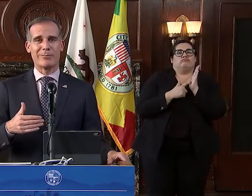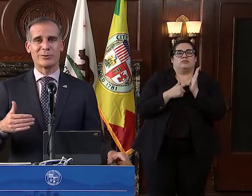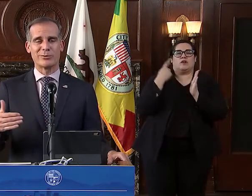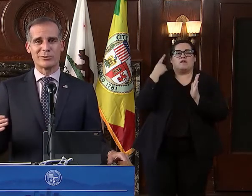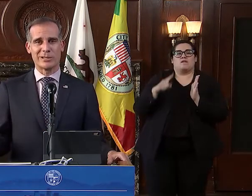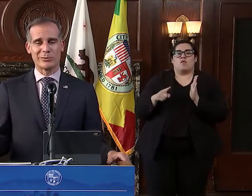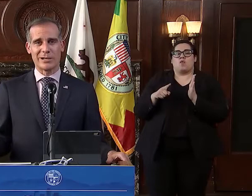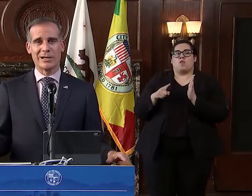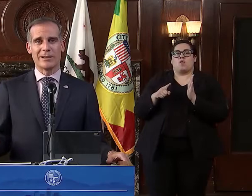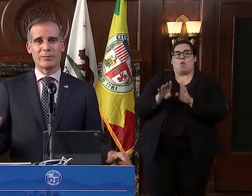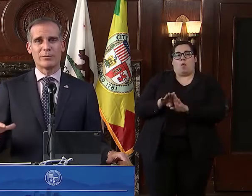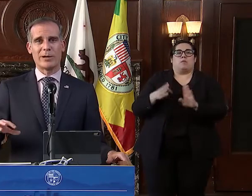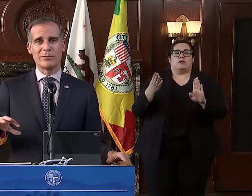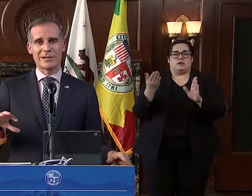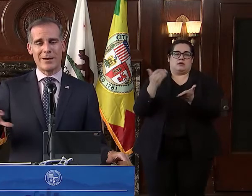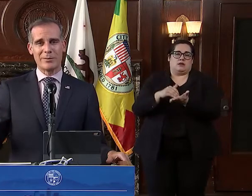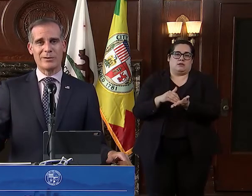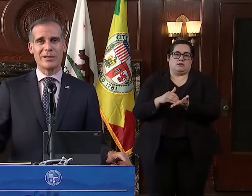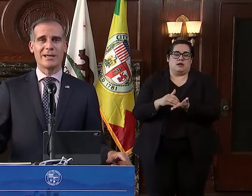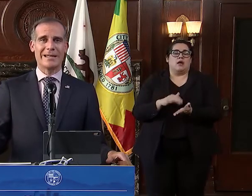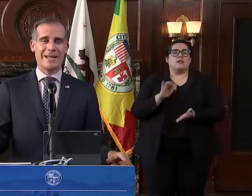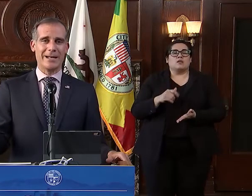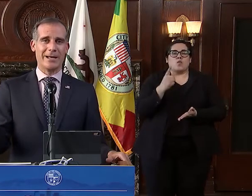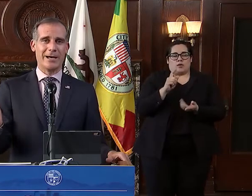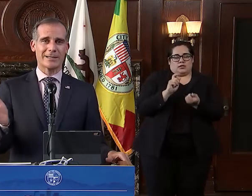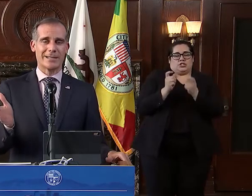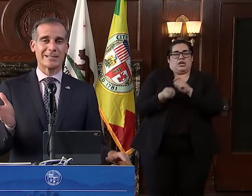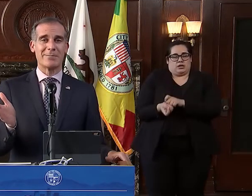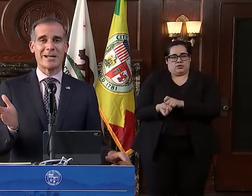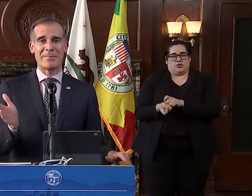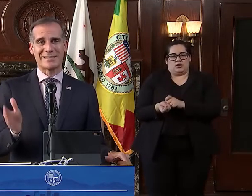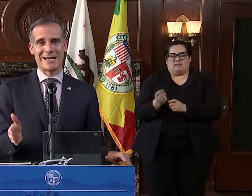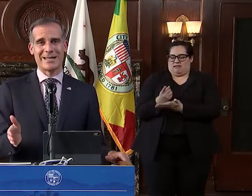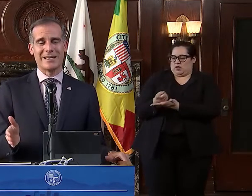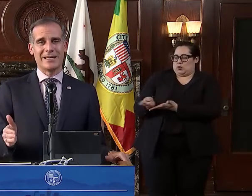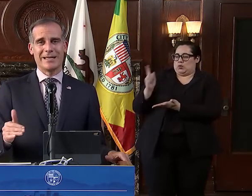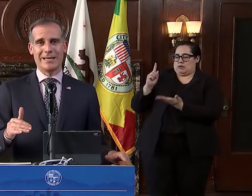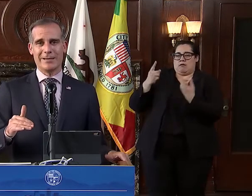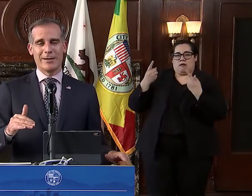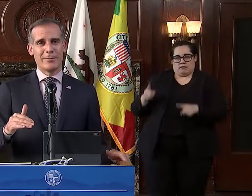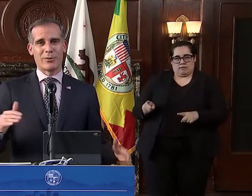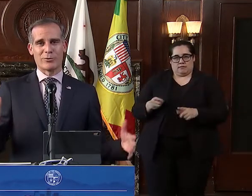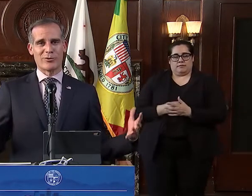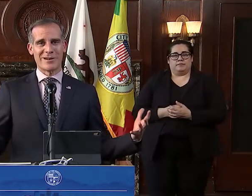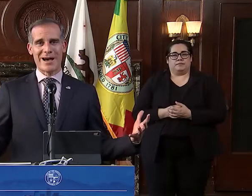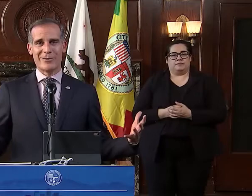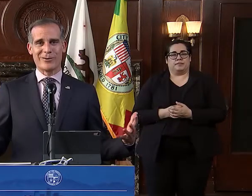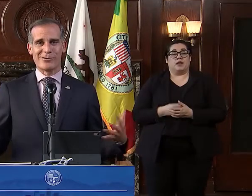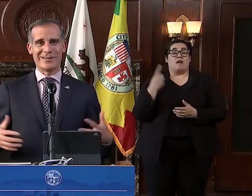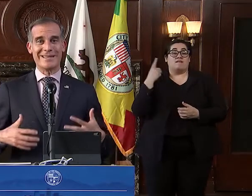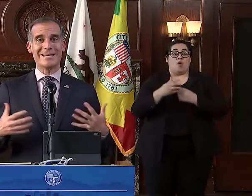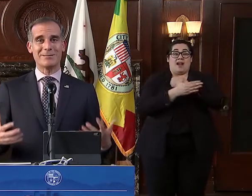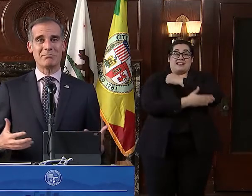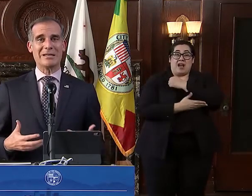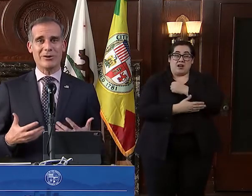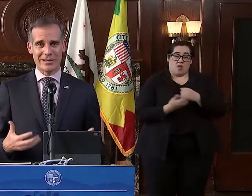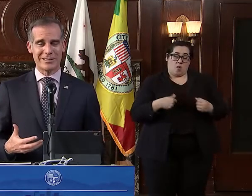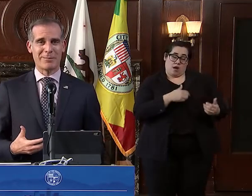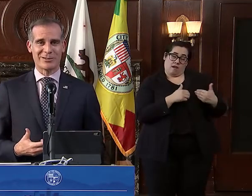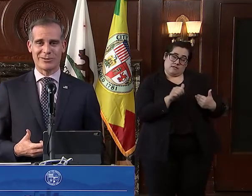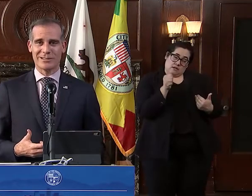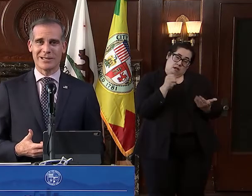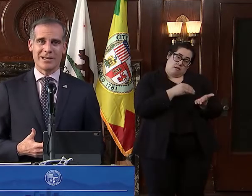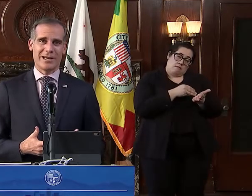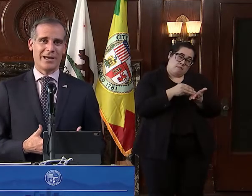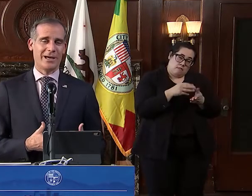la reapertura. Fue un cambio en la semana pasada, y por un condado con 10 millones